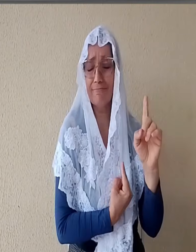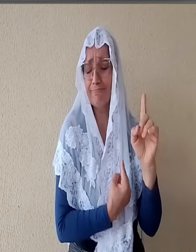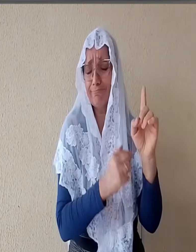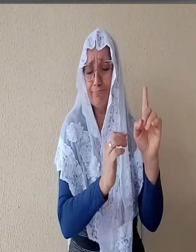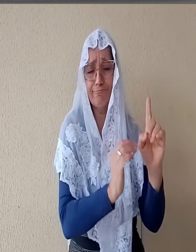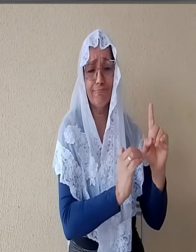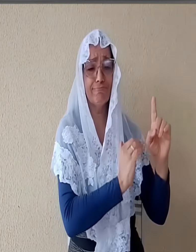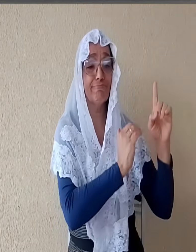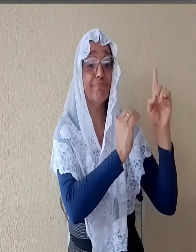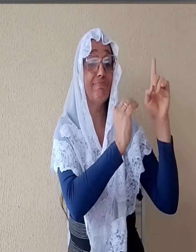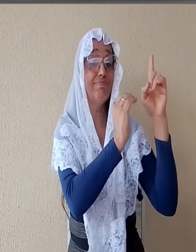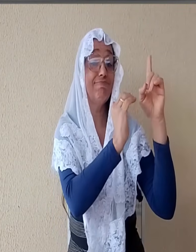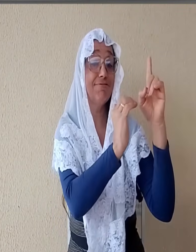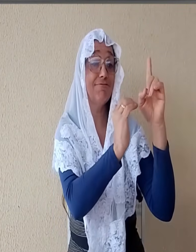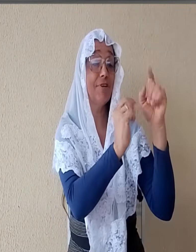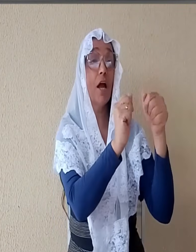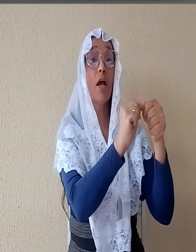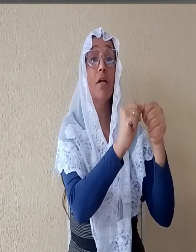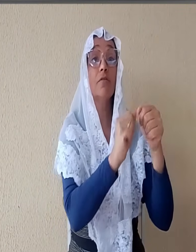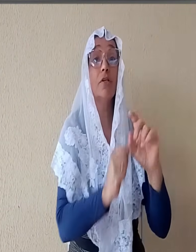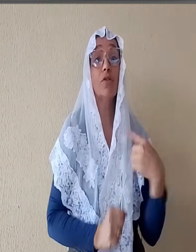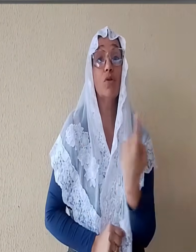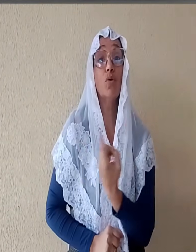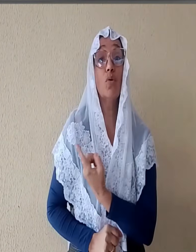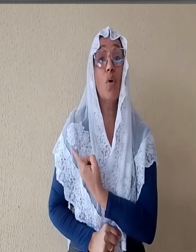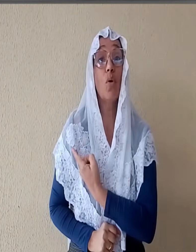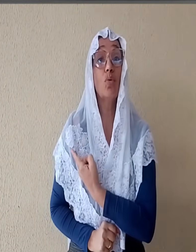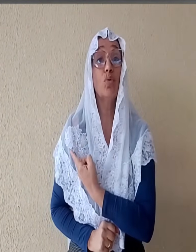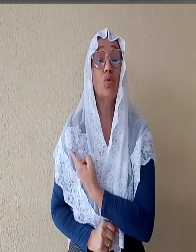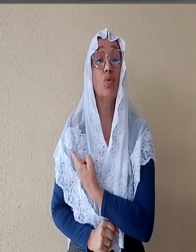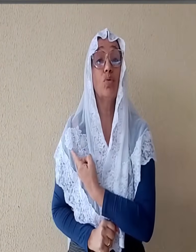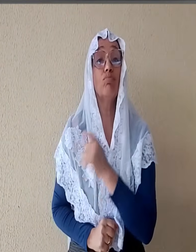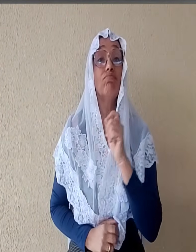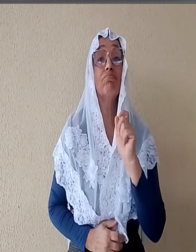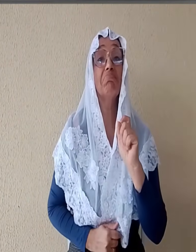celestiais, nos revestiu de